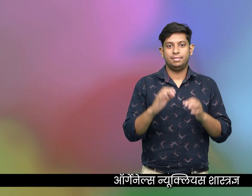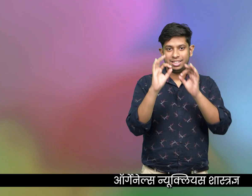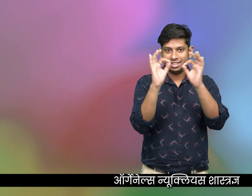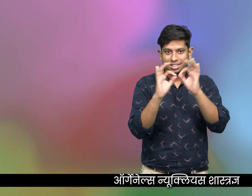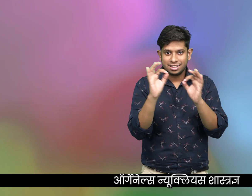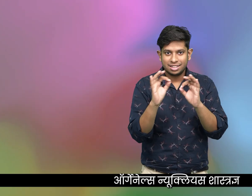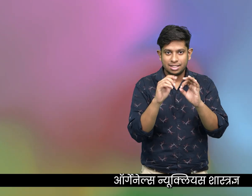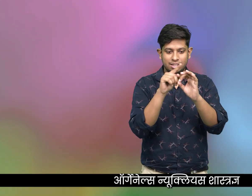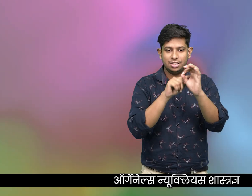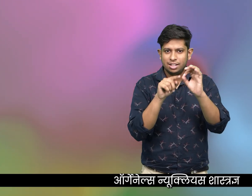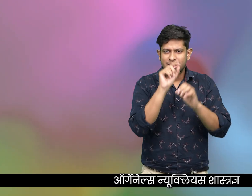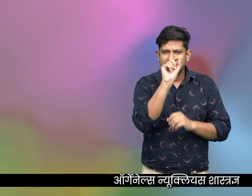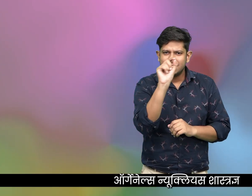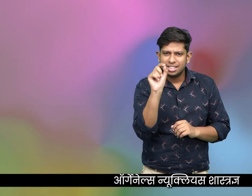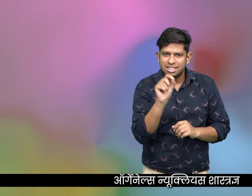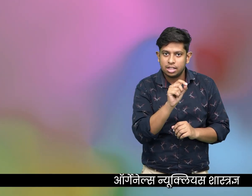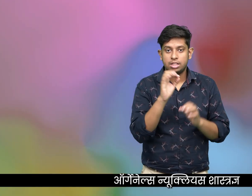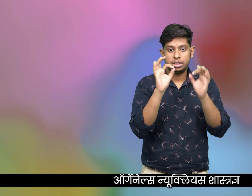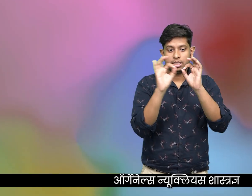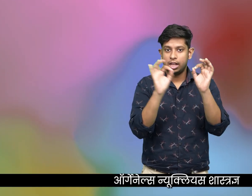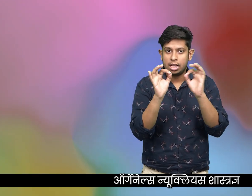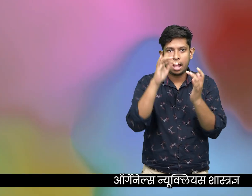ऑर्गेनेल्स न्यूक्लियस शास्त्रज्ञ रॉबर्ट ब्राउन